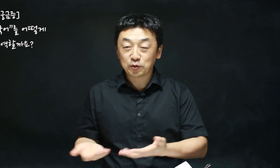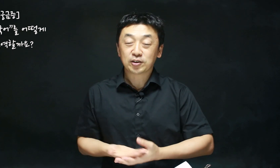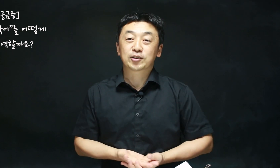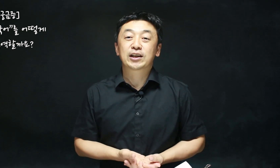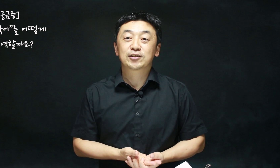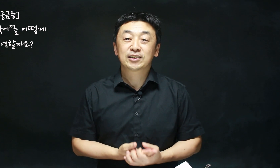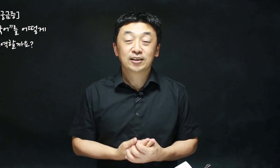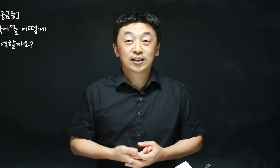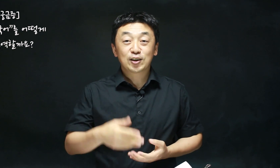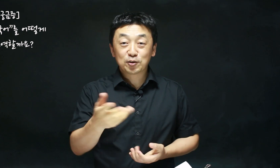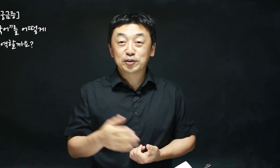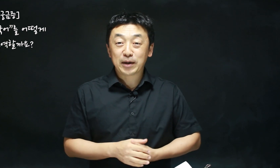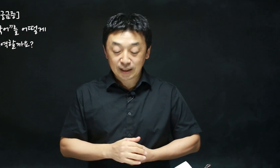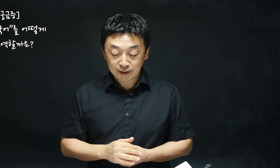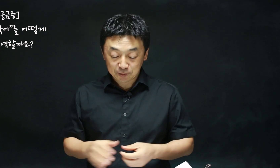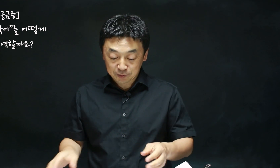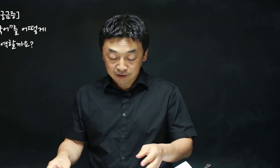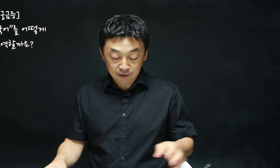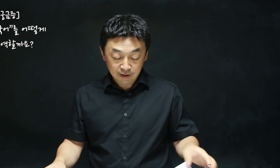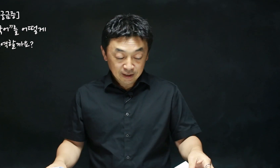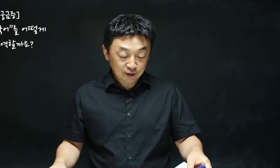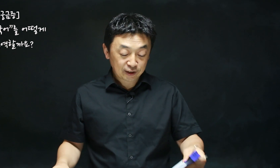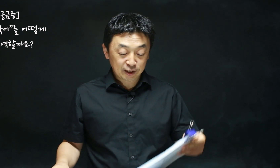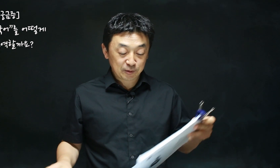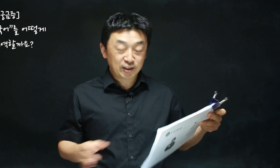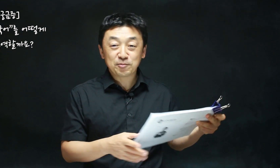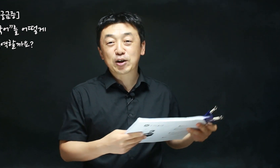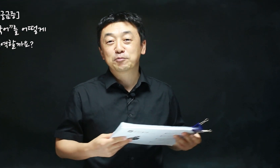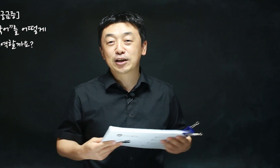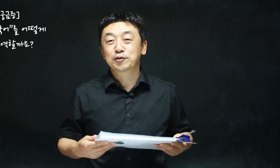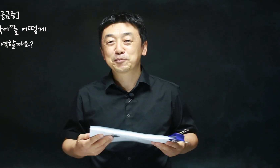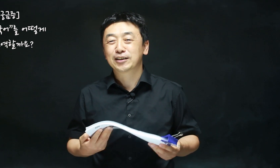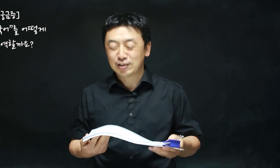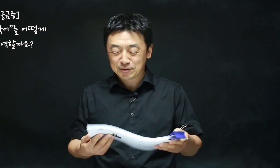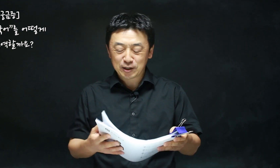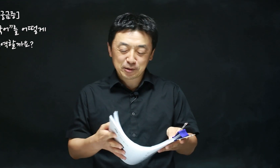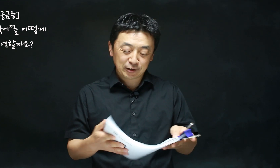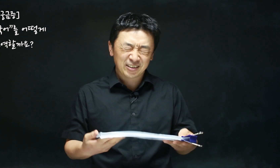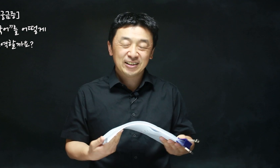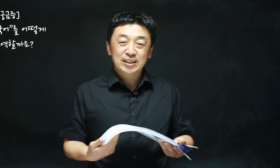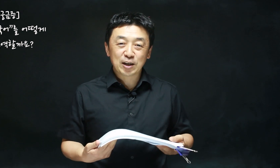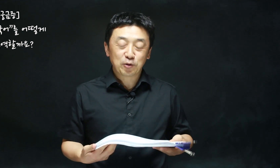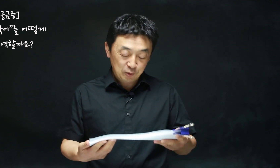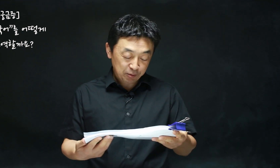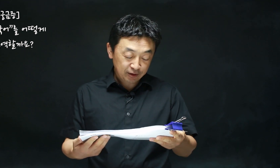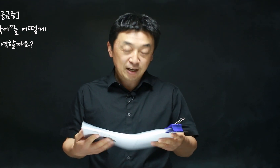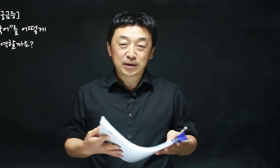통역을 어떻게 할 것인가? 여러분들이 많이 하시는 부분들인데요. 그래서 지금 열심히 작업을 하고 있습니다. 열심히 작업을 하고 있는데요. 제목은 뭐냐면 사인